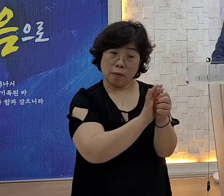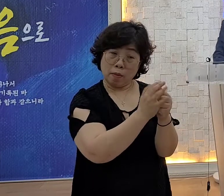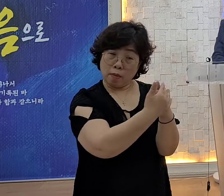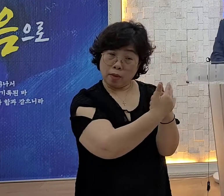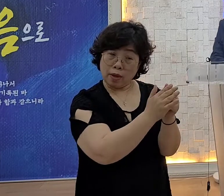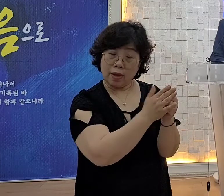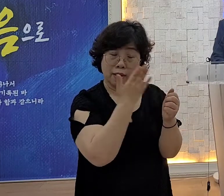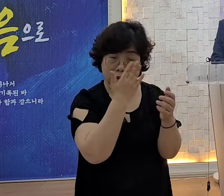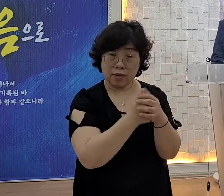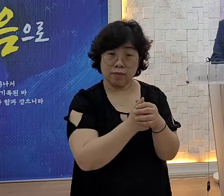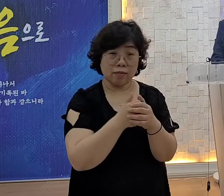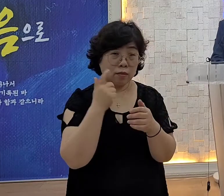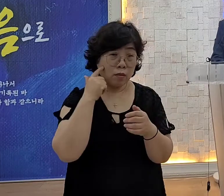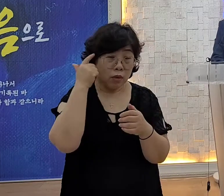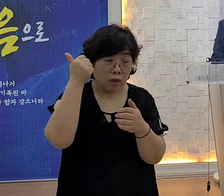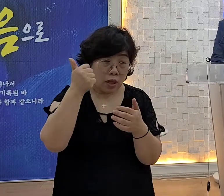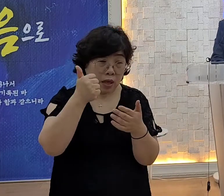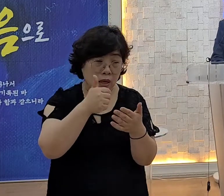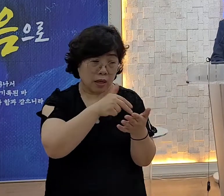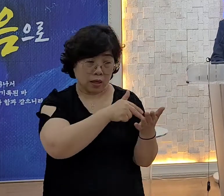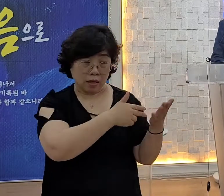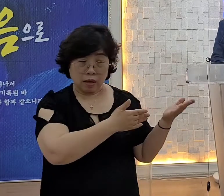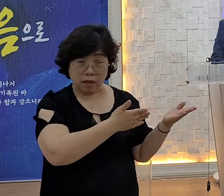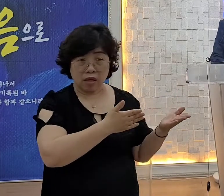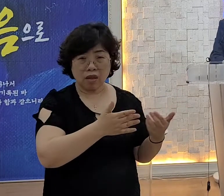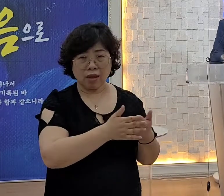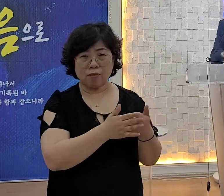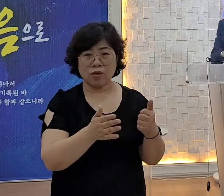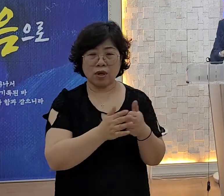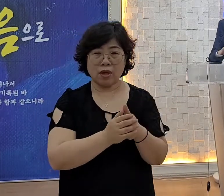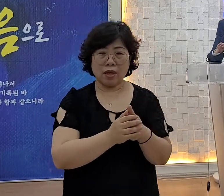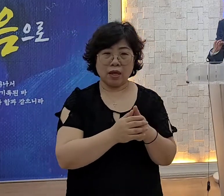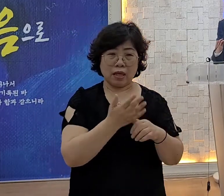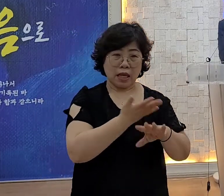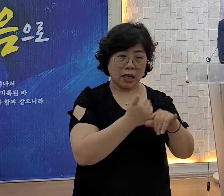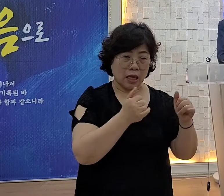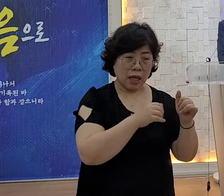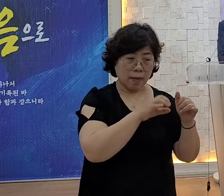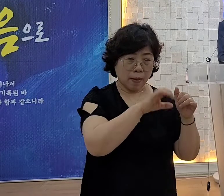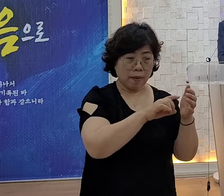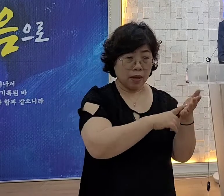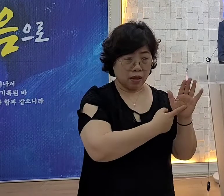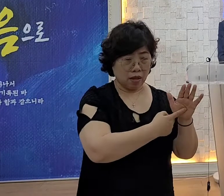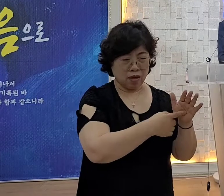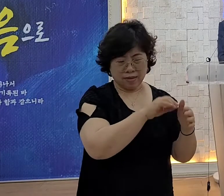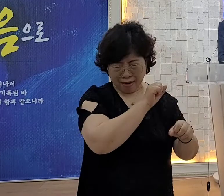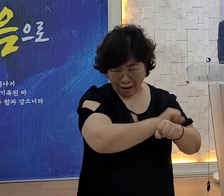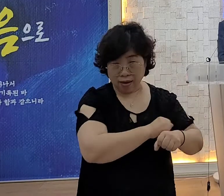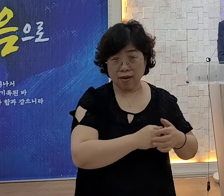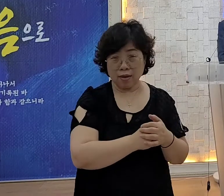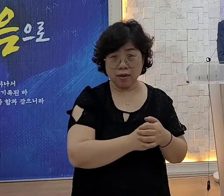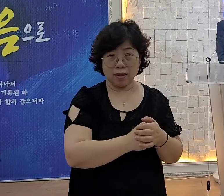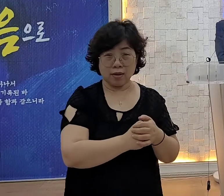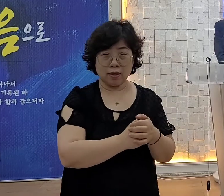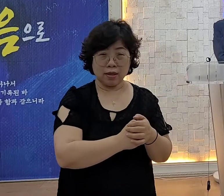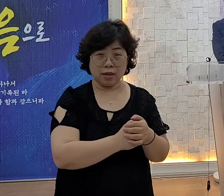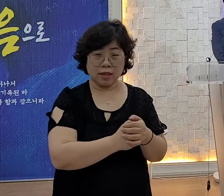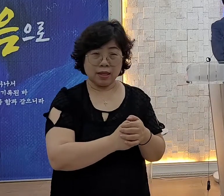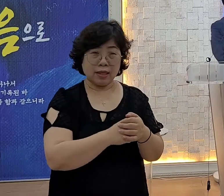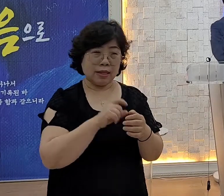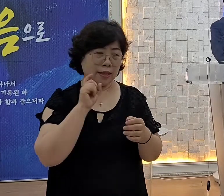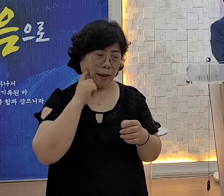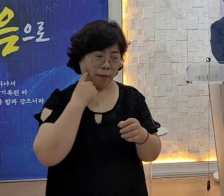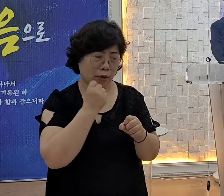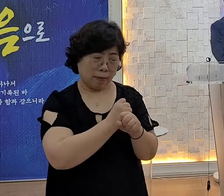목사인데 얼마나 포장을 잘하는 줄 아세요? 저도 아내랑 싸울 때도 있고 우리 집이